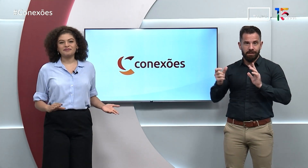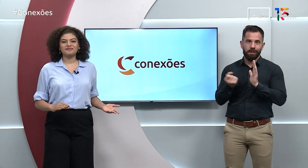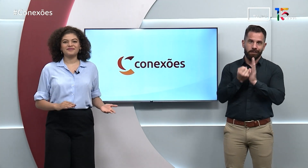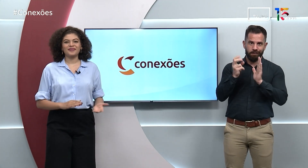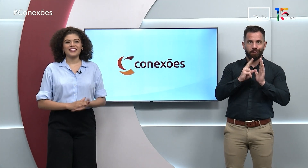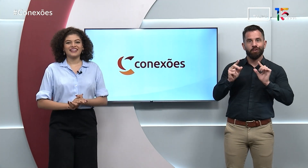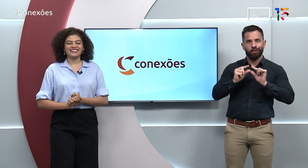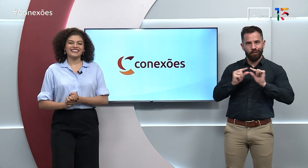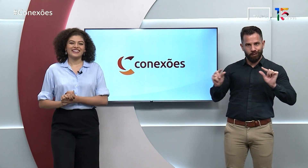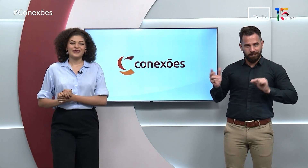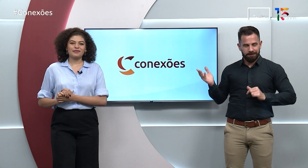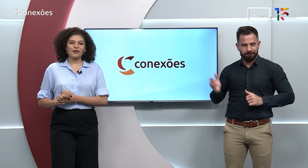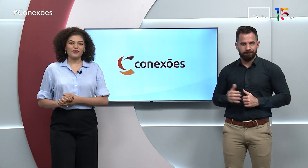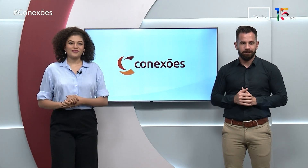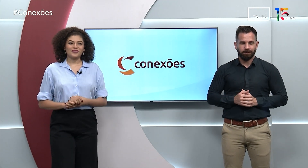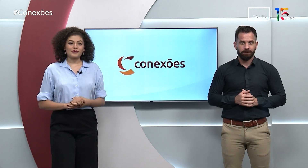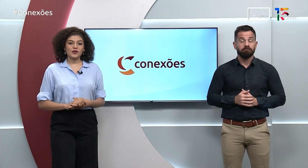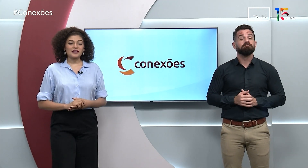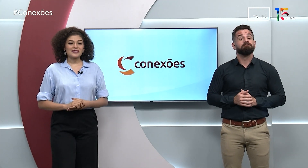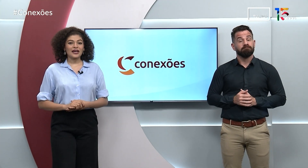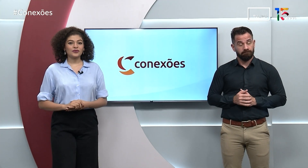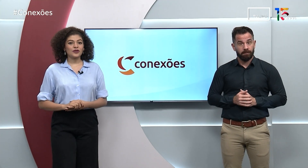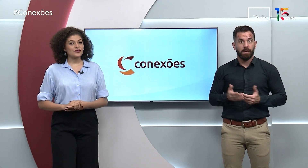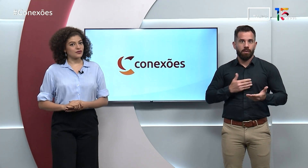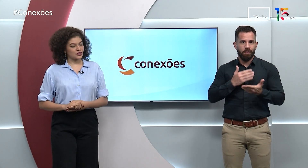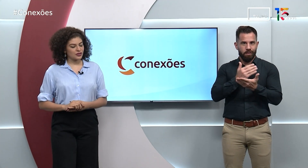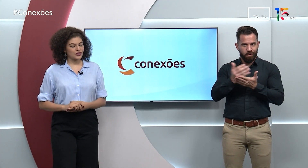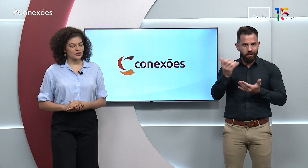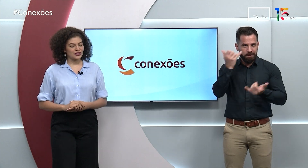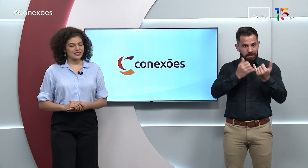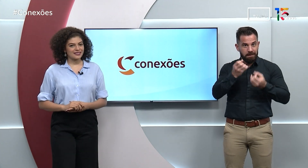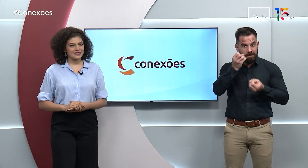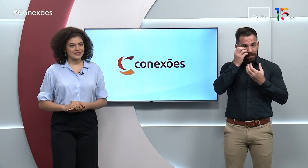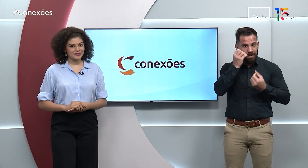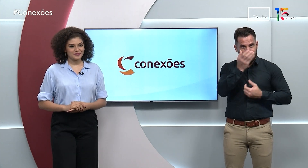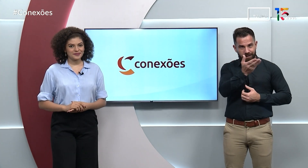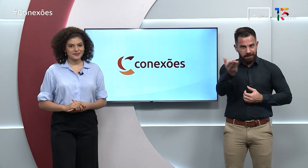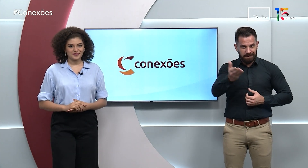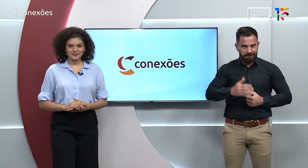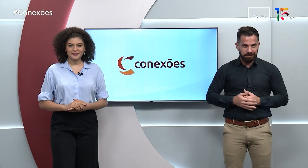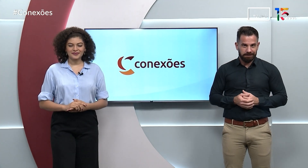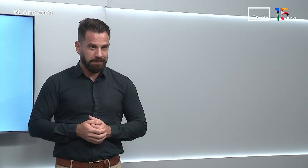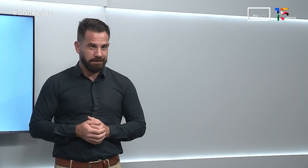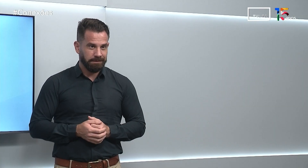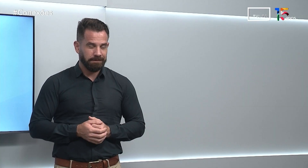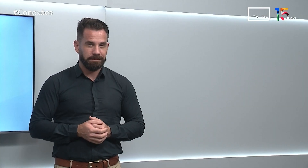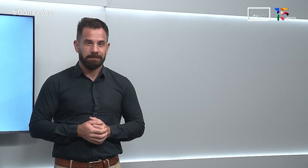programa. Bom, vamos começar o nosso giro de notícias?